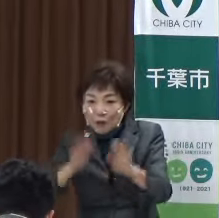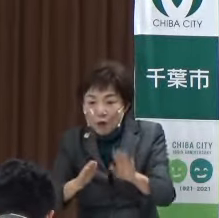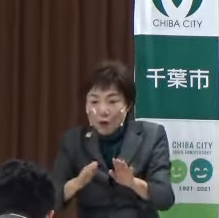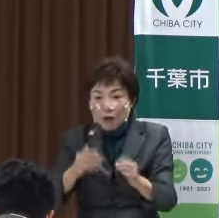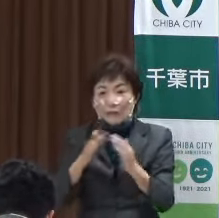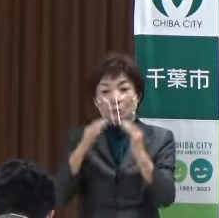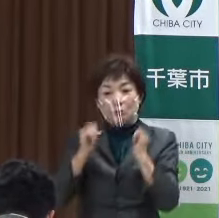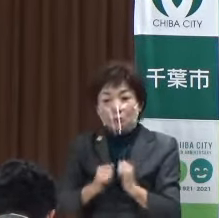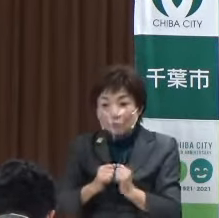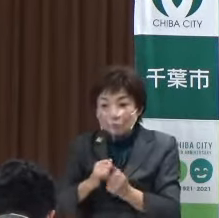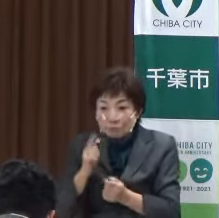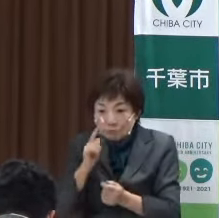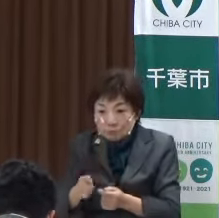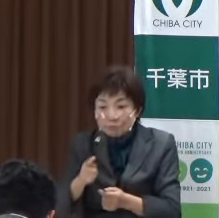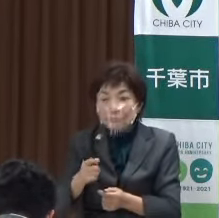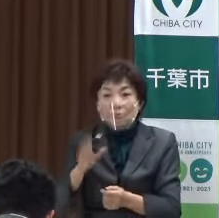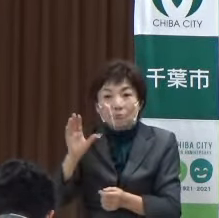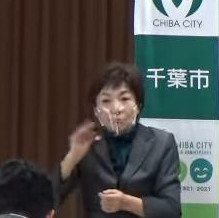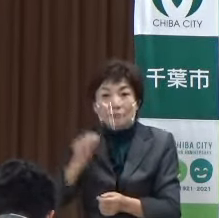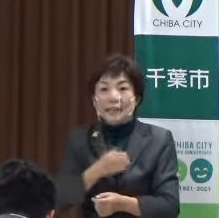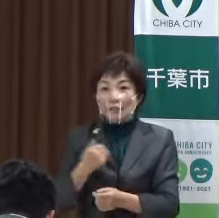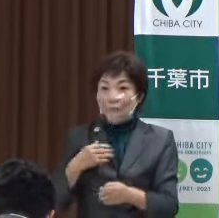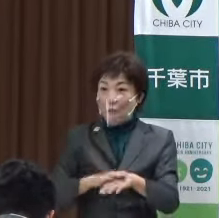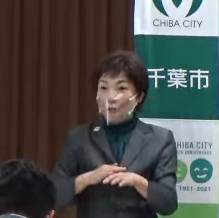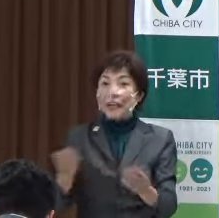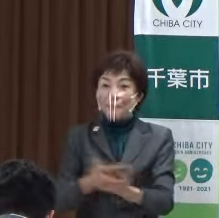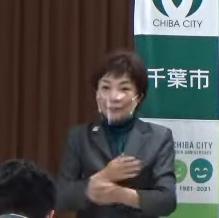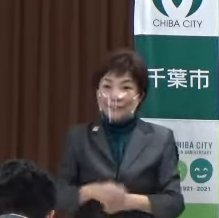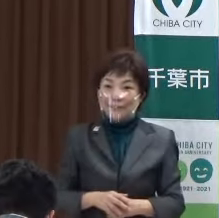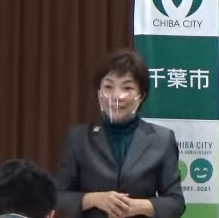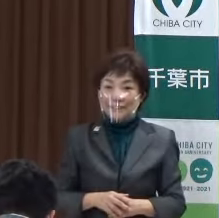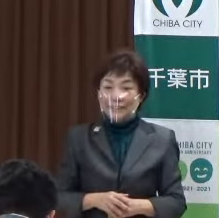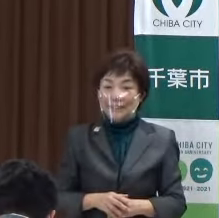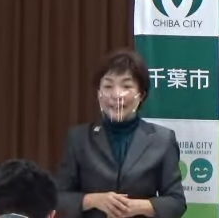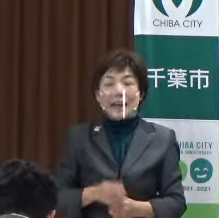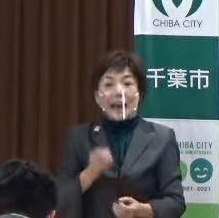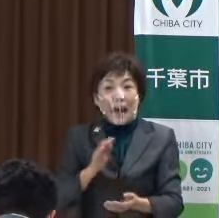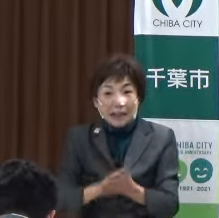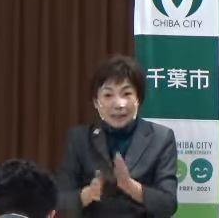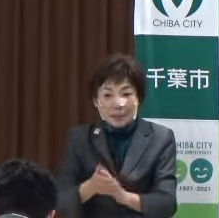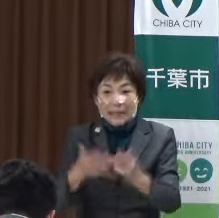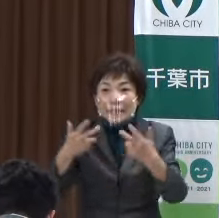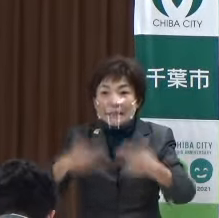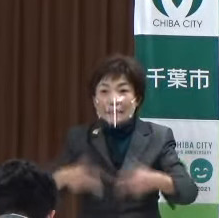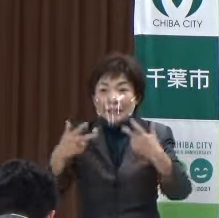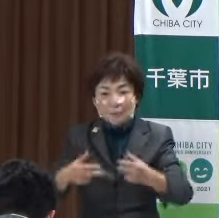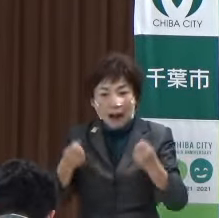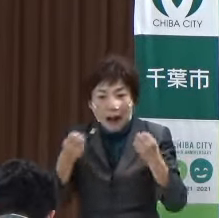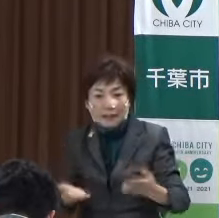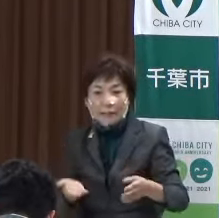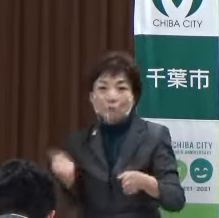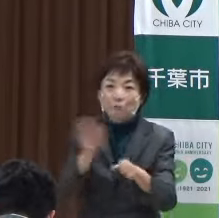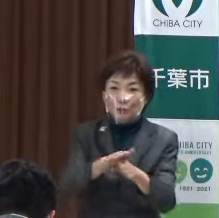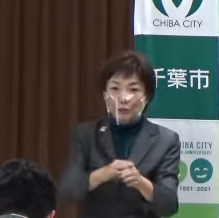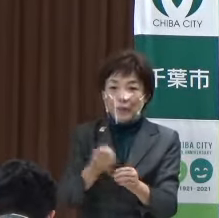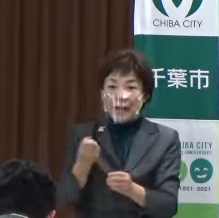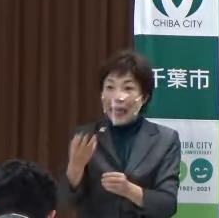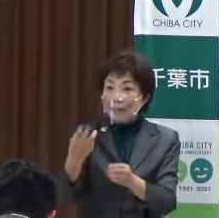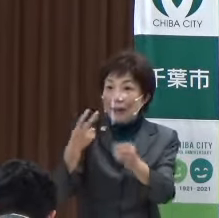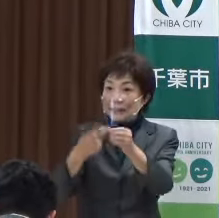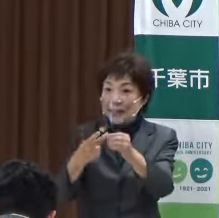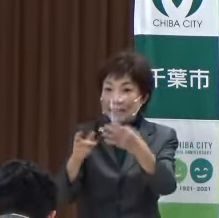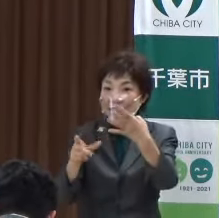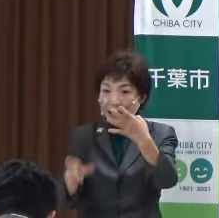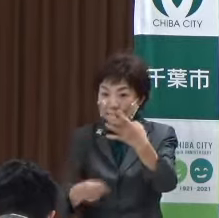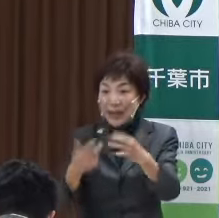などを配信しておりましたけれども、これを改めてシステムを導入してですね、令和2年の4